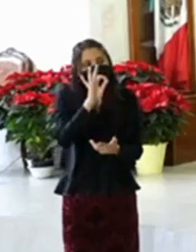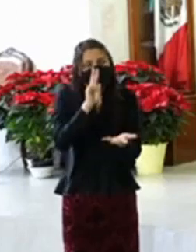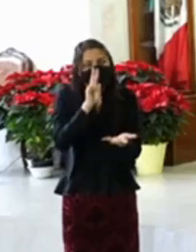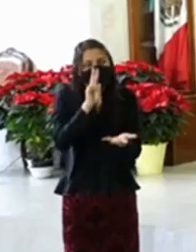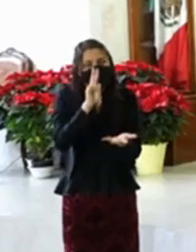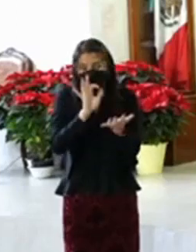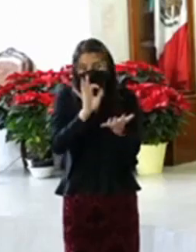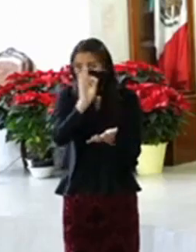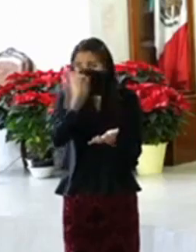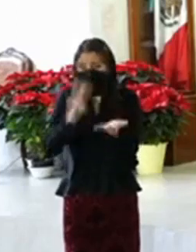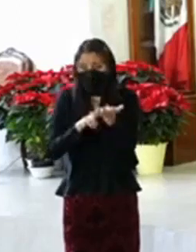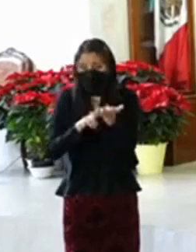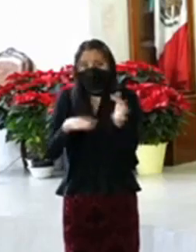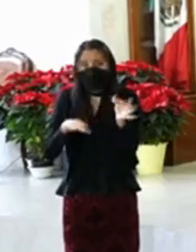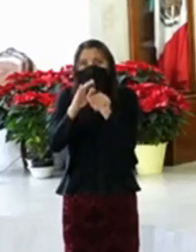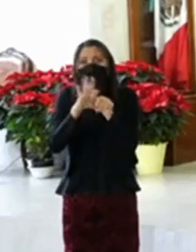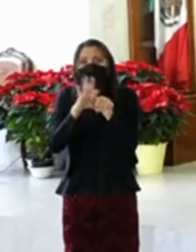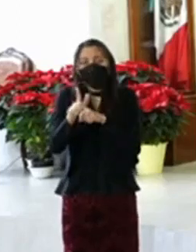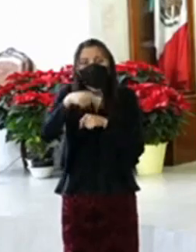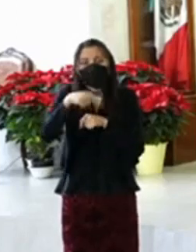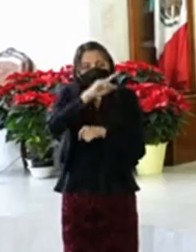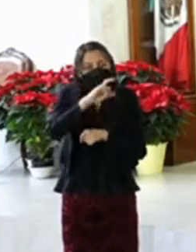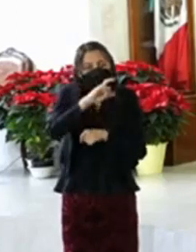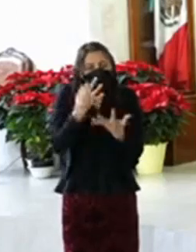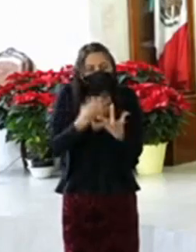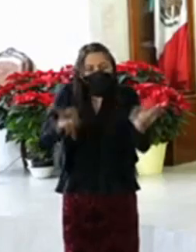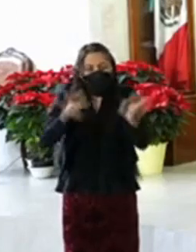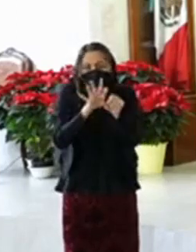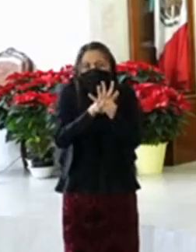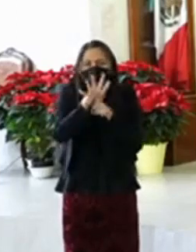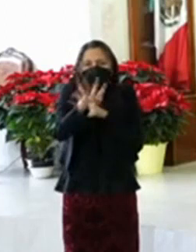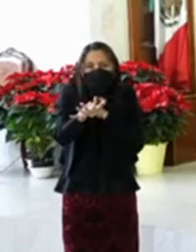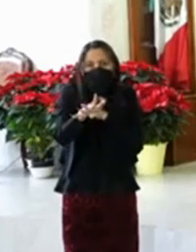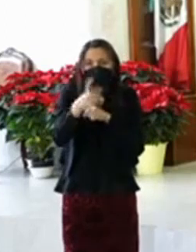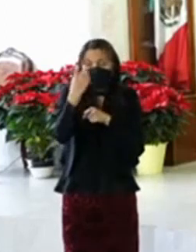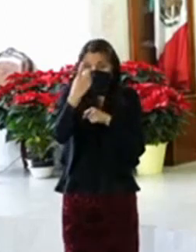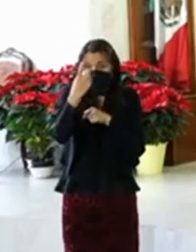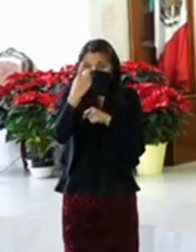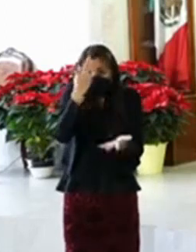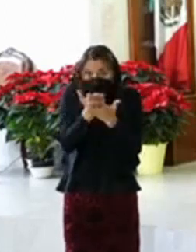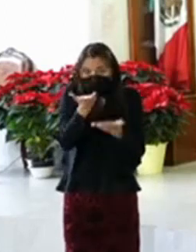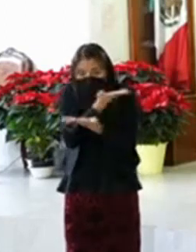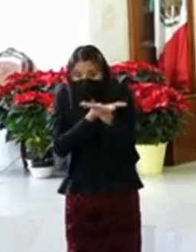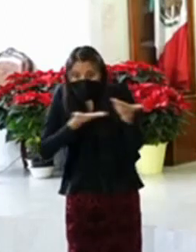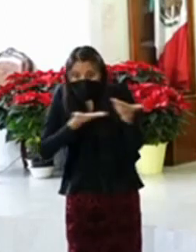más especial que Dios quiere para nosotros es Emmanuel.